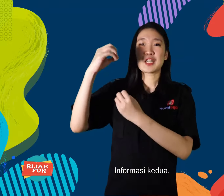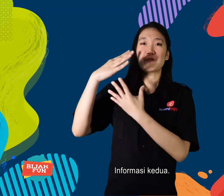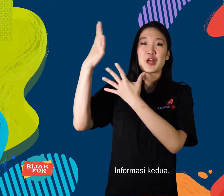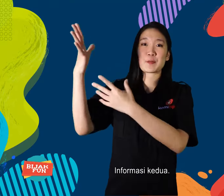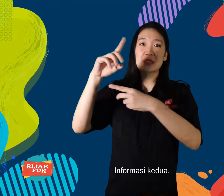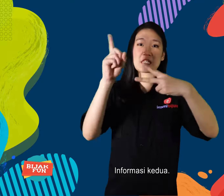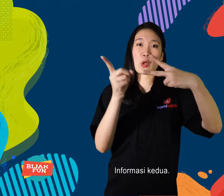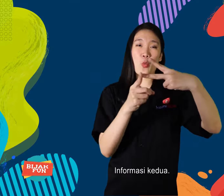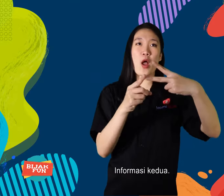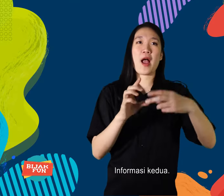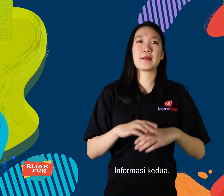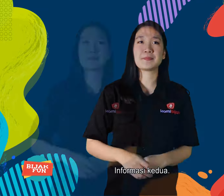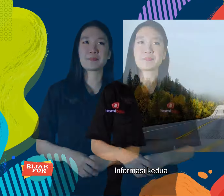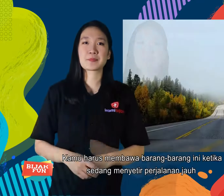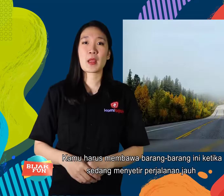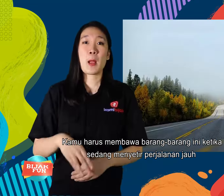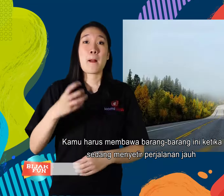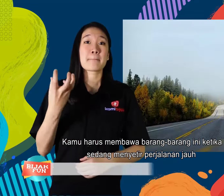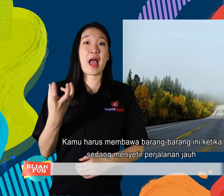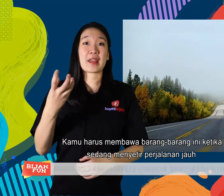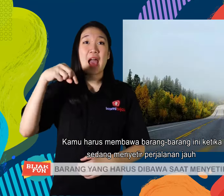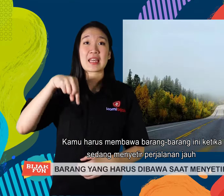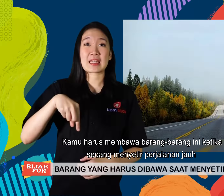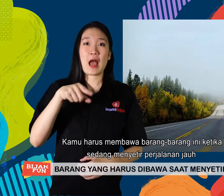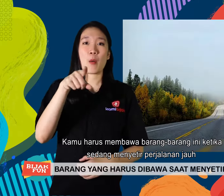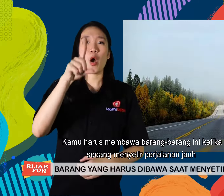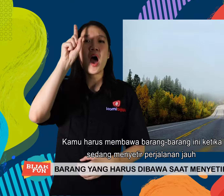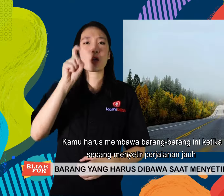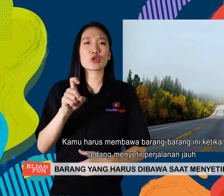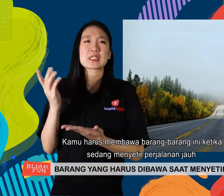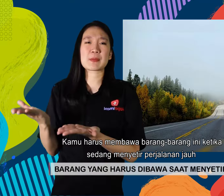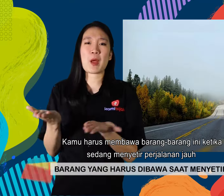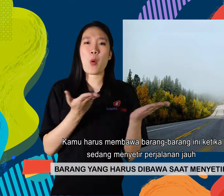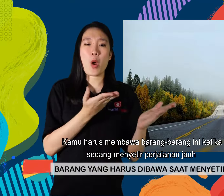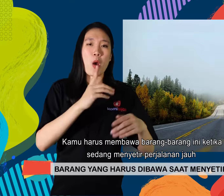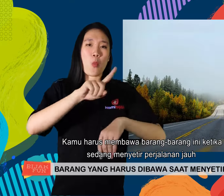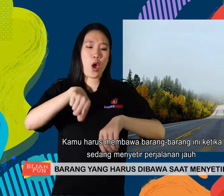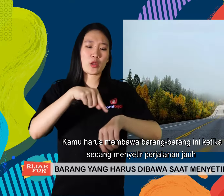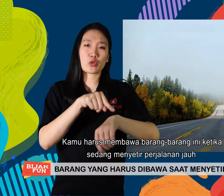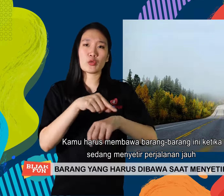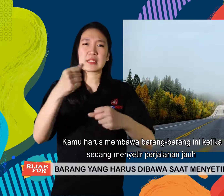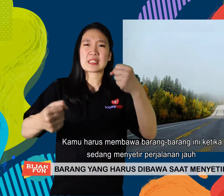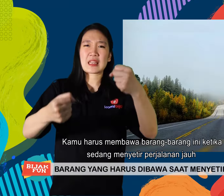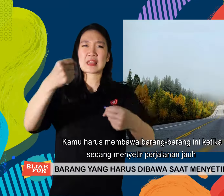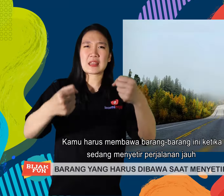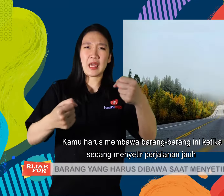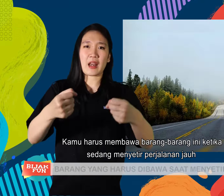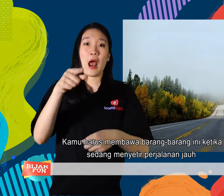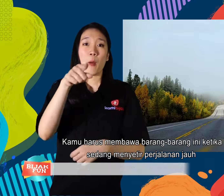Informasi kedua, kamu harus membawa barang-barang ini ketika sedang menyetir perjalanan jauh.